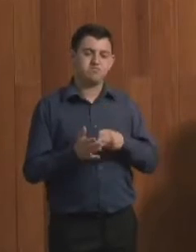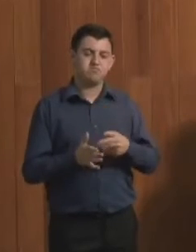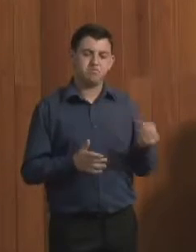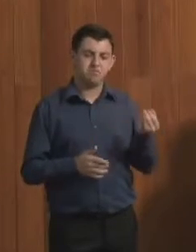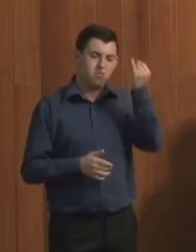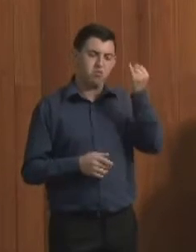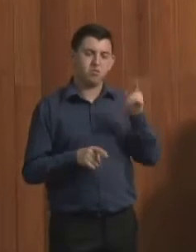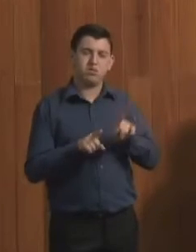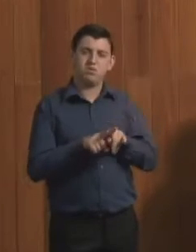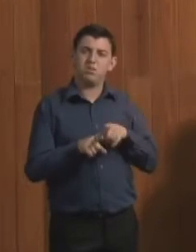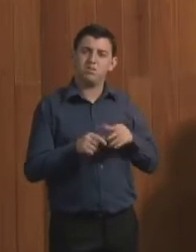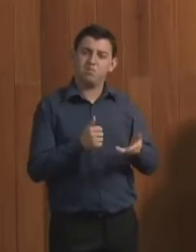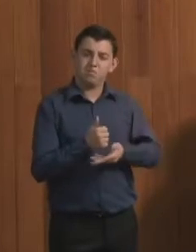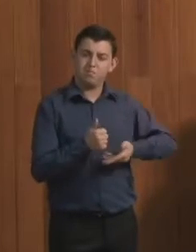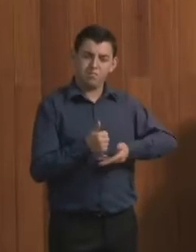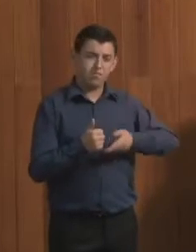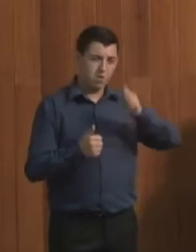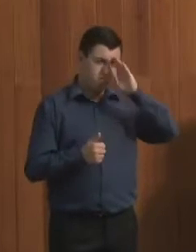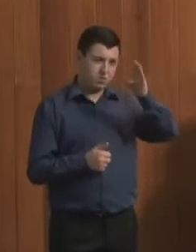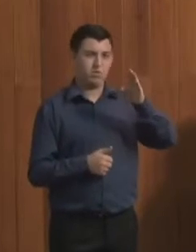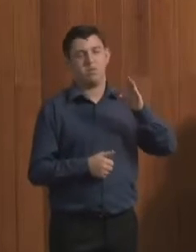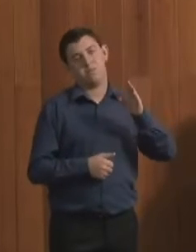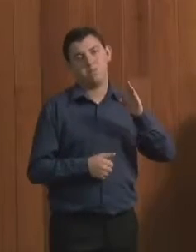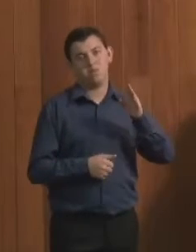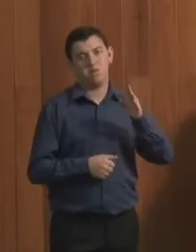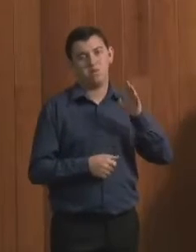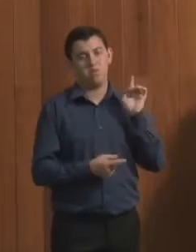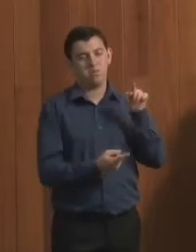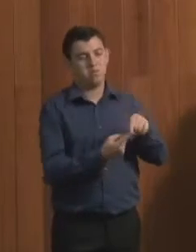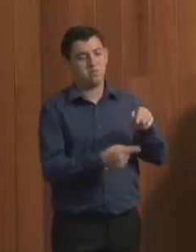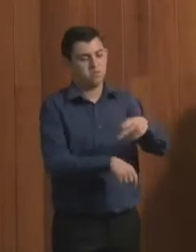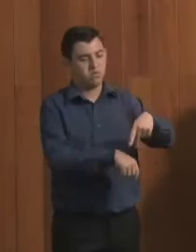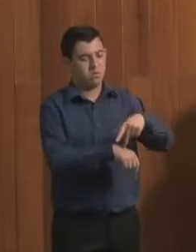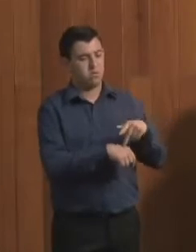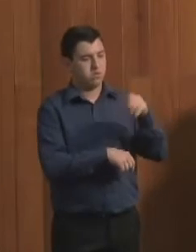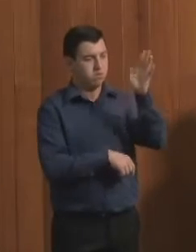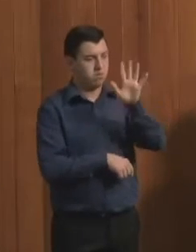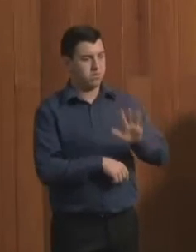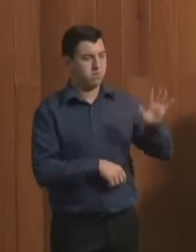ser fundamental, né, para que o país continue, né,